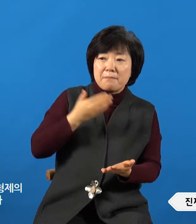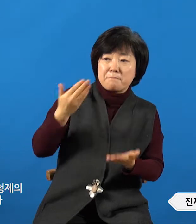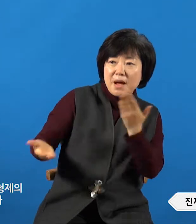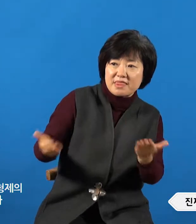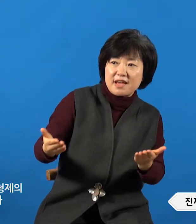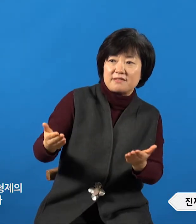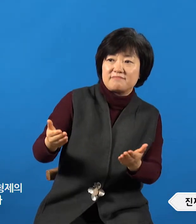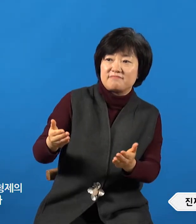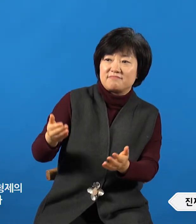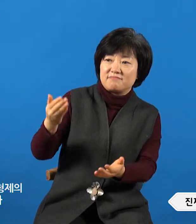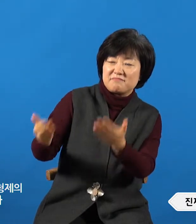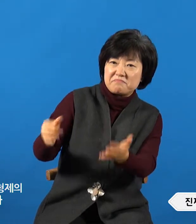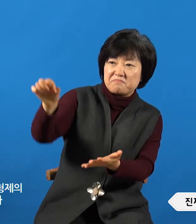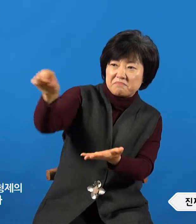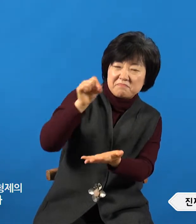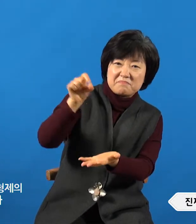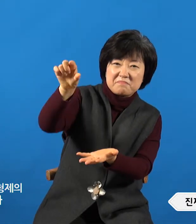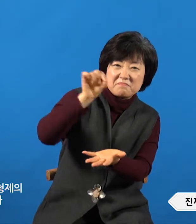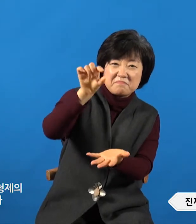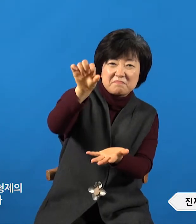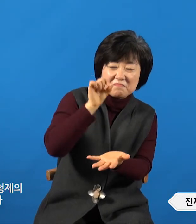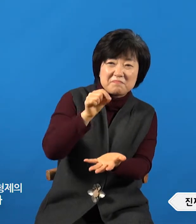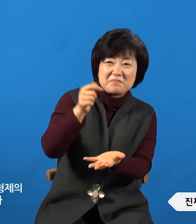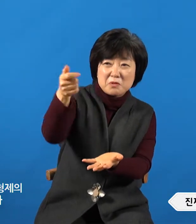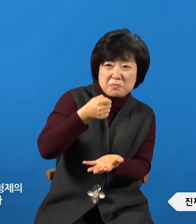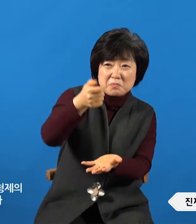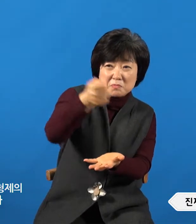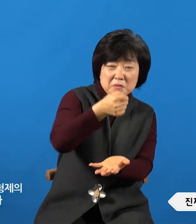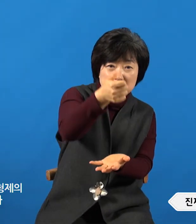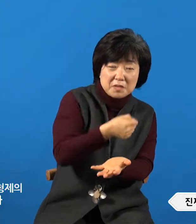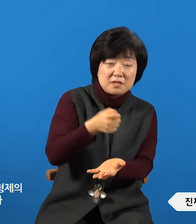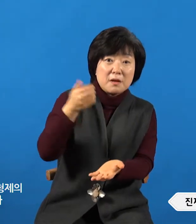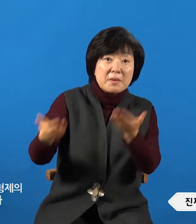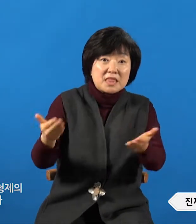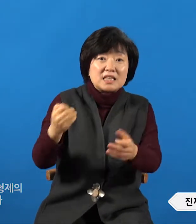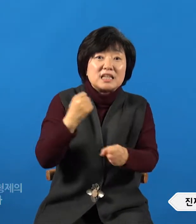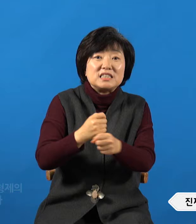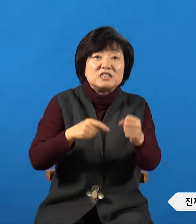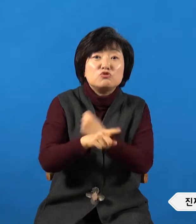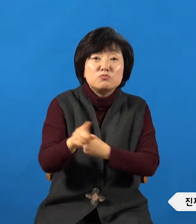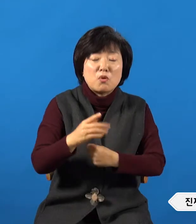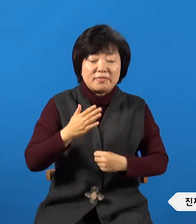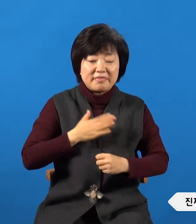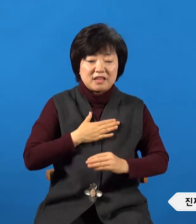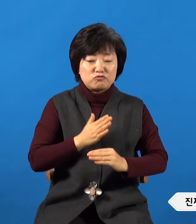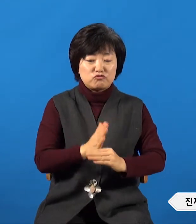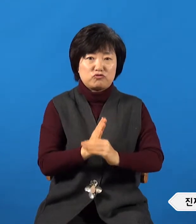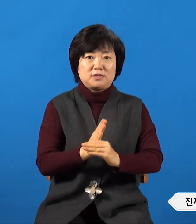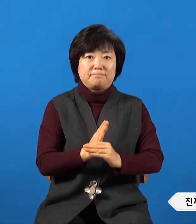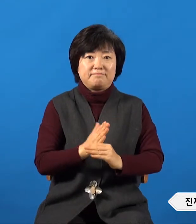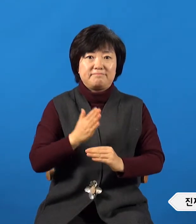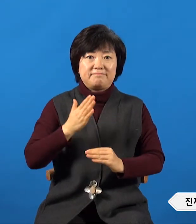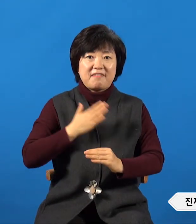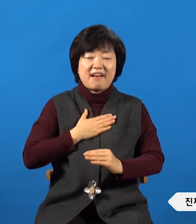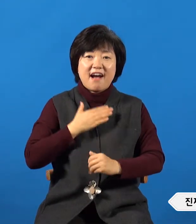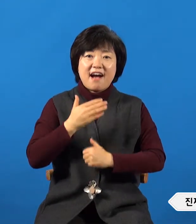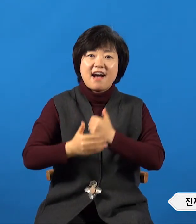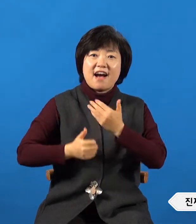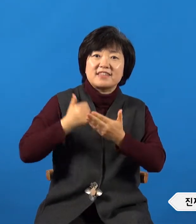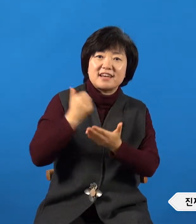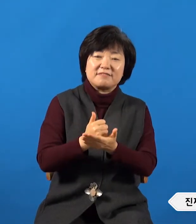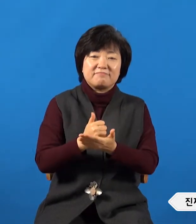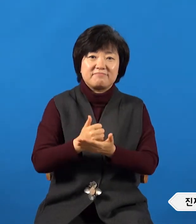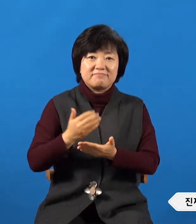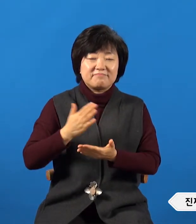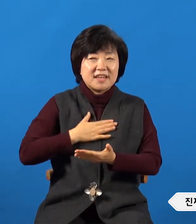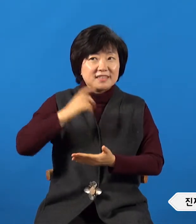판단하고 과하게 비판하고 비방하는 이유, 바로 우리 중심에서 마치 우리가